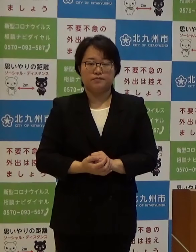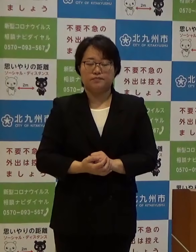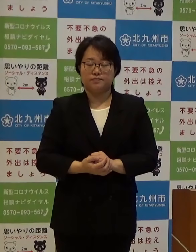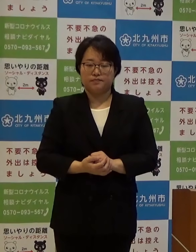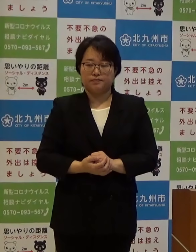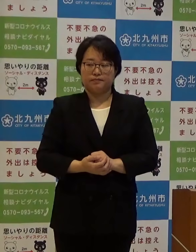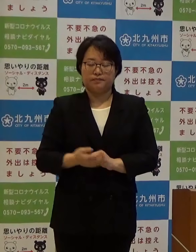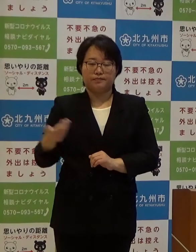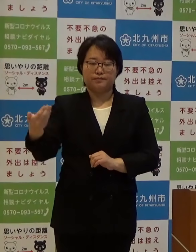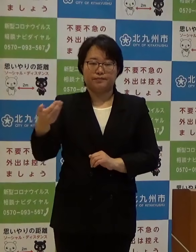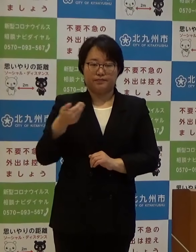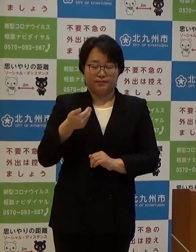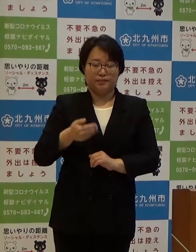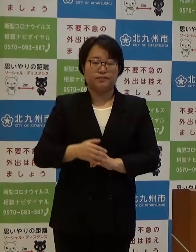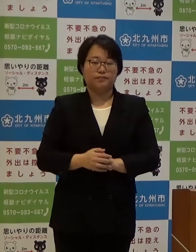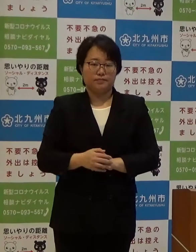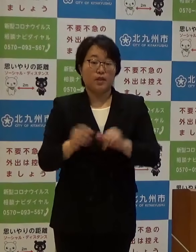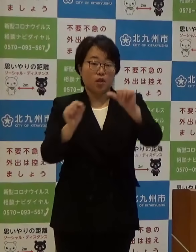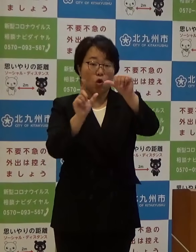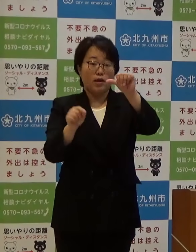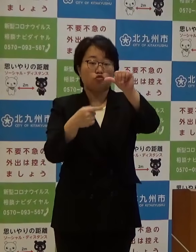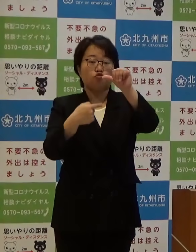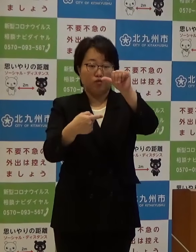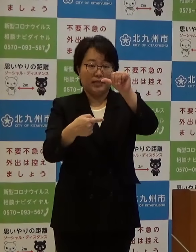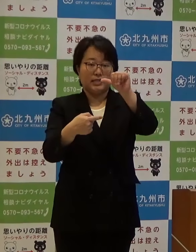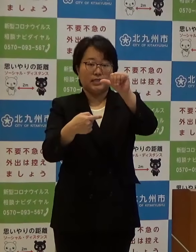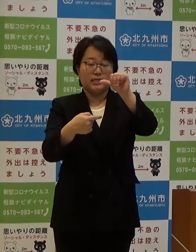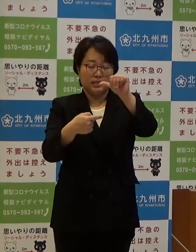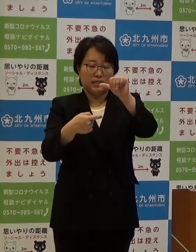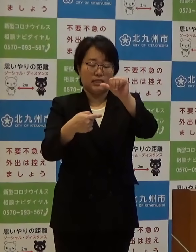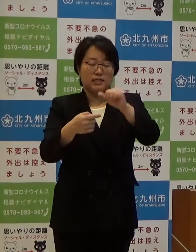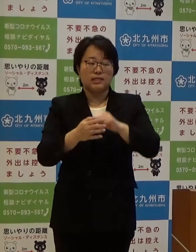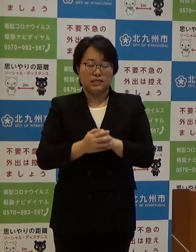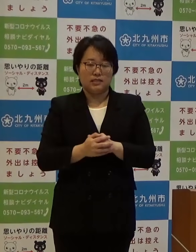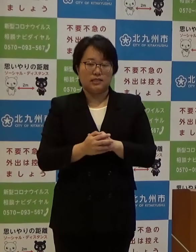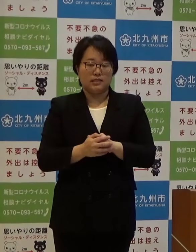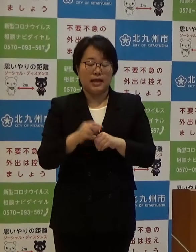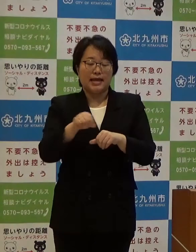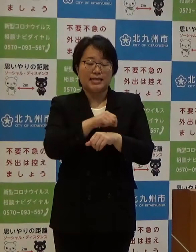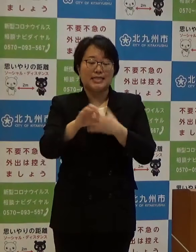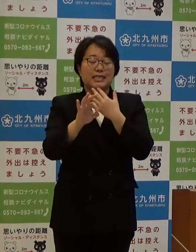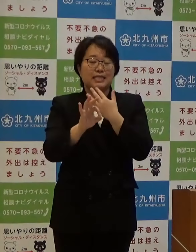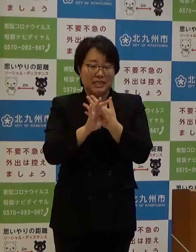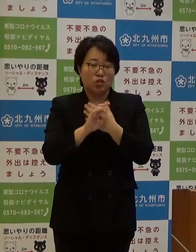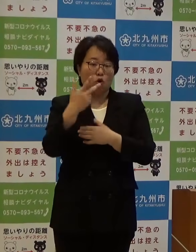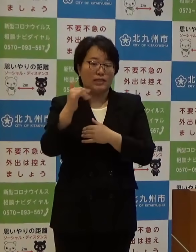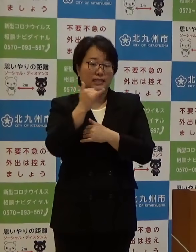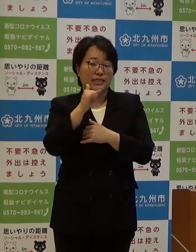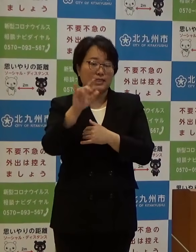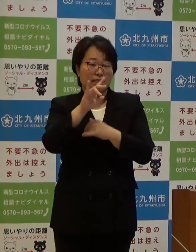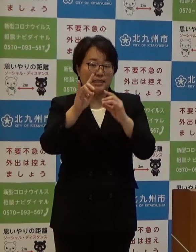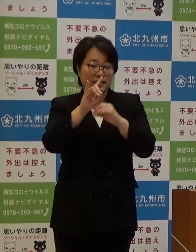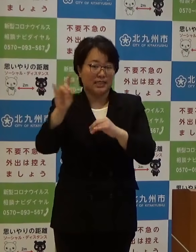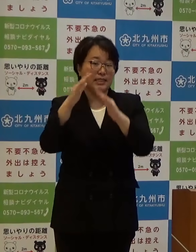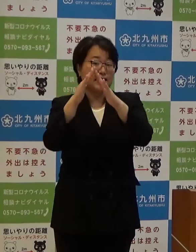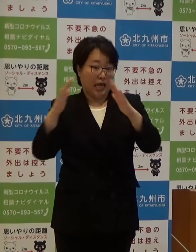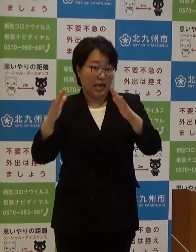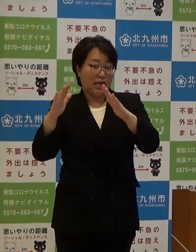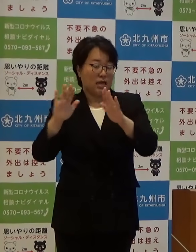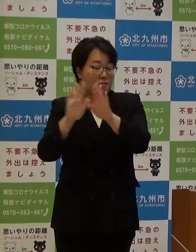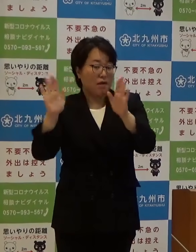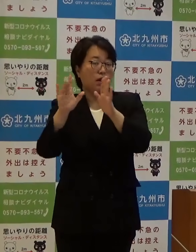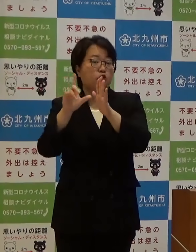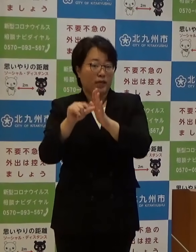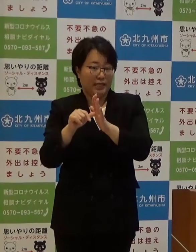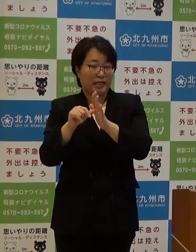は5月1日に臨時市議会で、補正が通ったら速やかにこうい